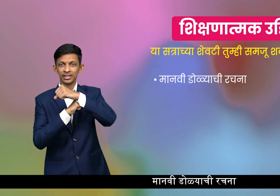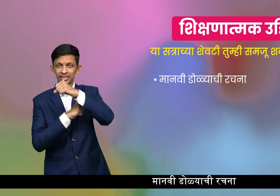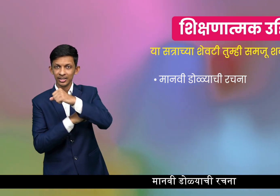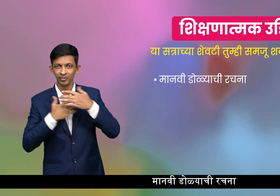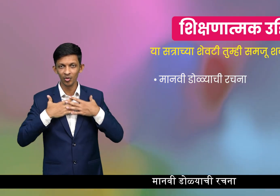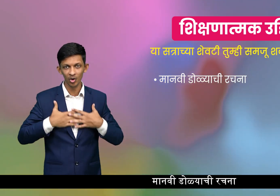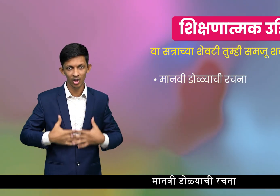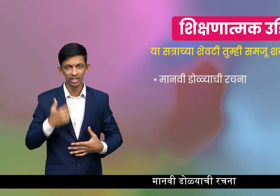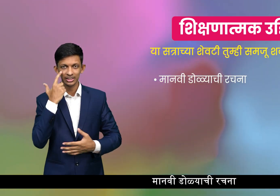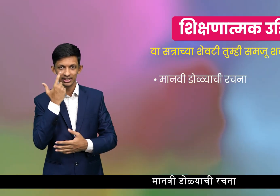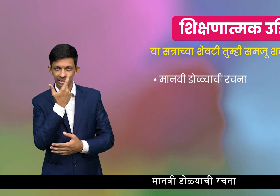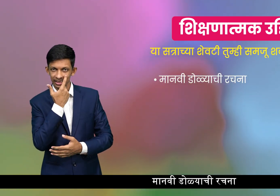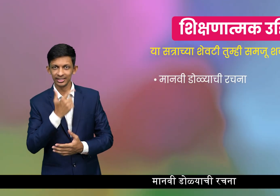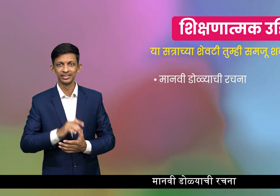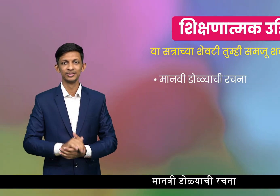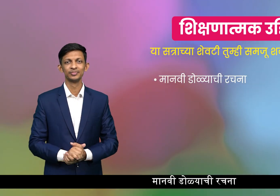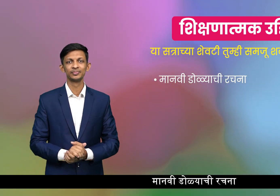मानवी डोळ्याची रचना,